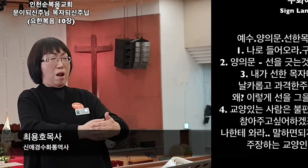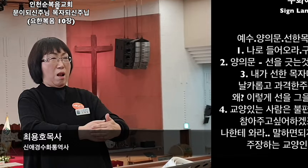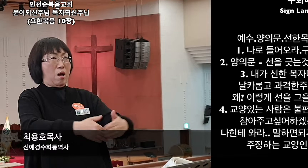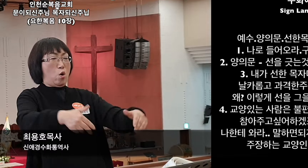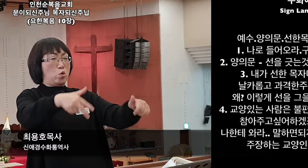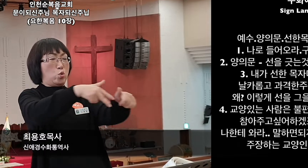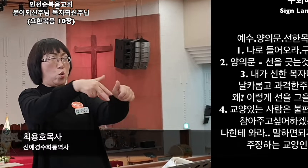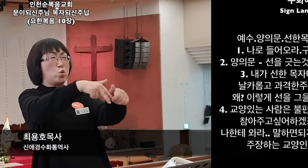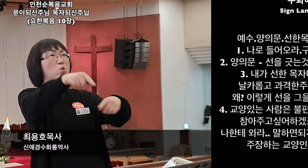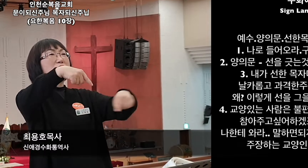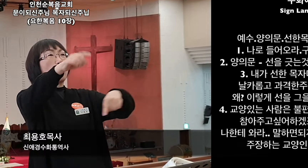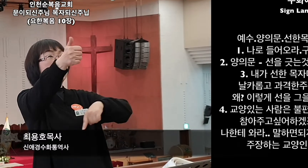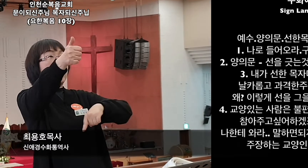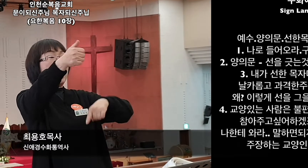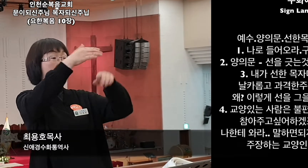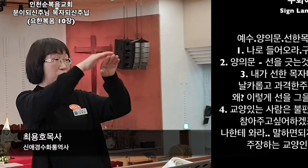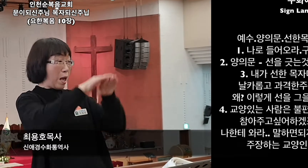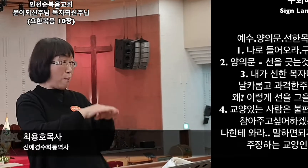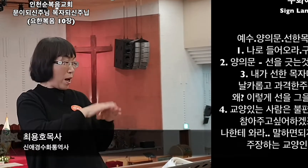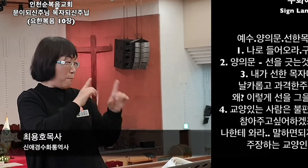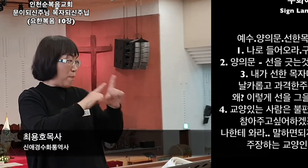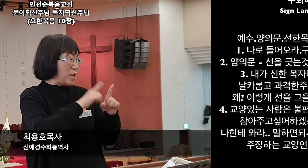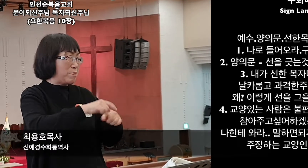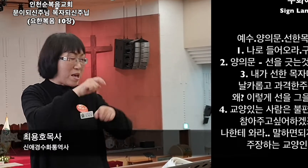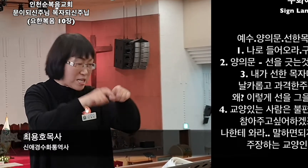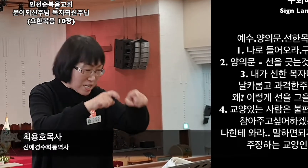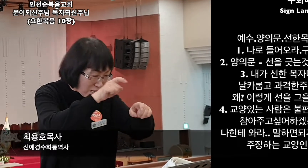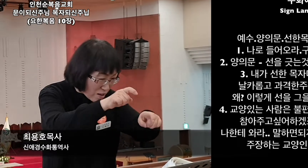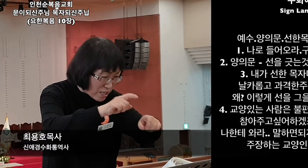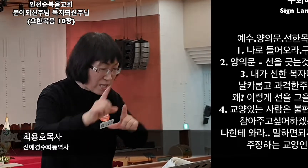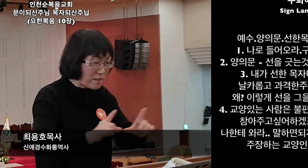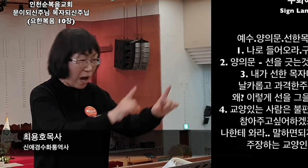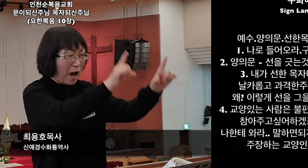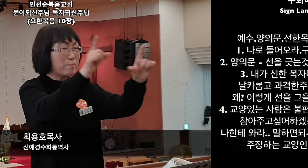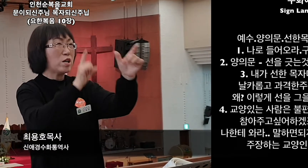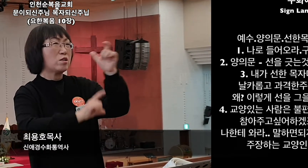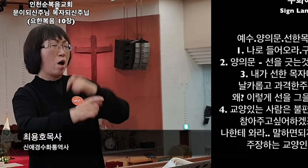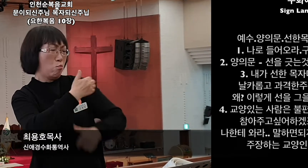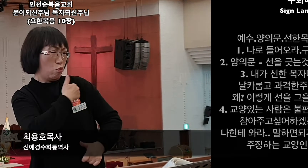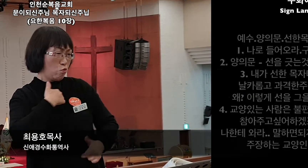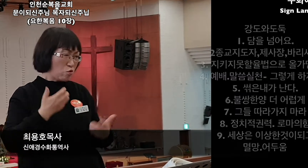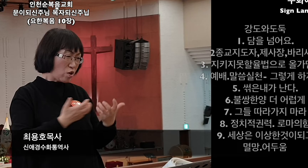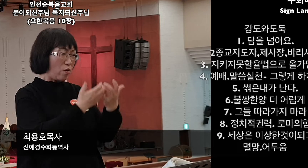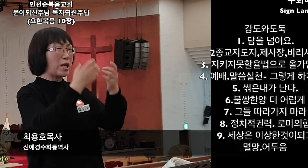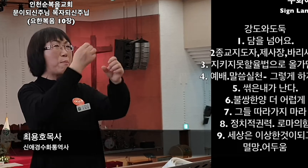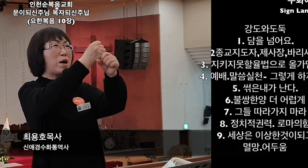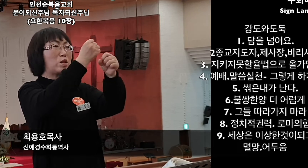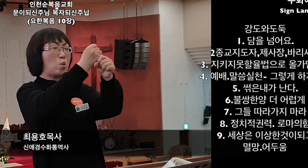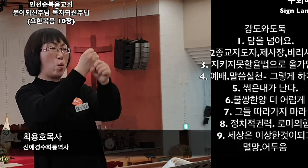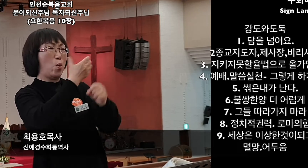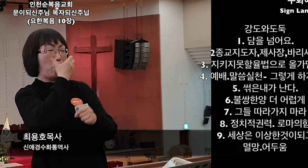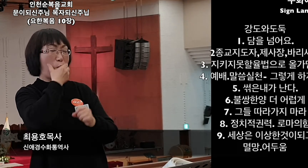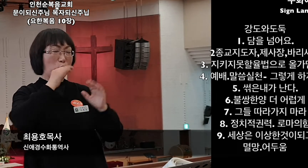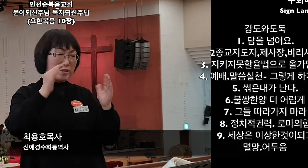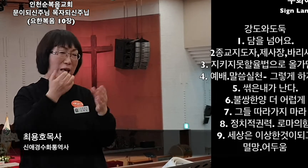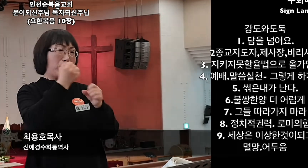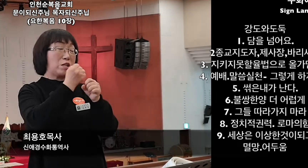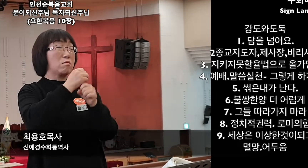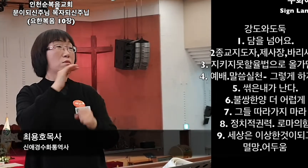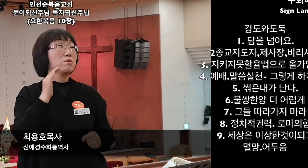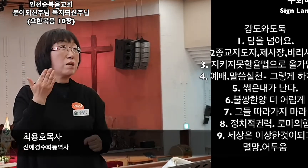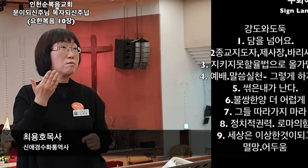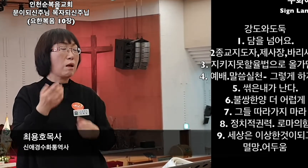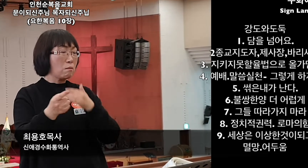종교 지도자들이에요. 예배가 그리고 말씀의 실천이 이들의 삶을 더 풍성하게 만들고 그리고 복되게 만들어야